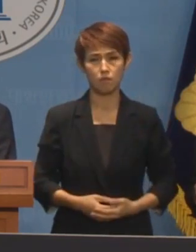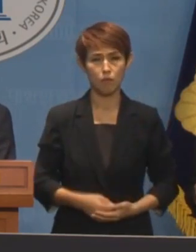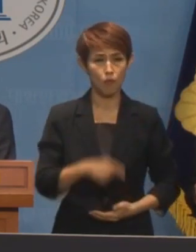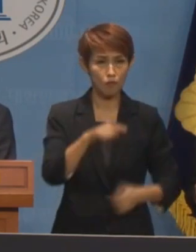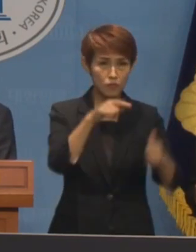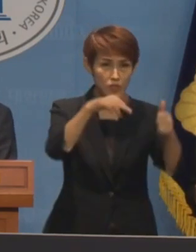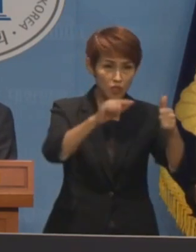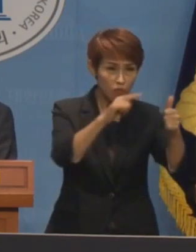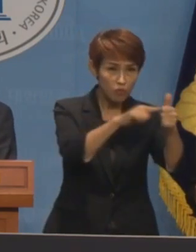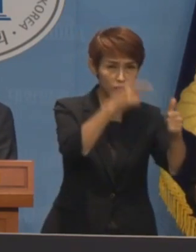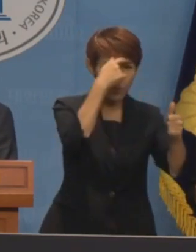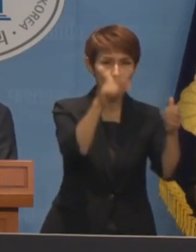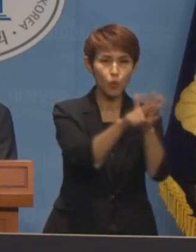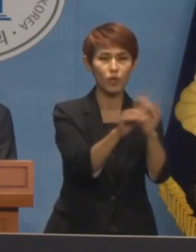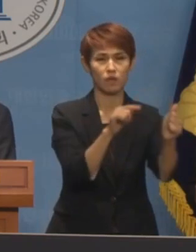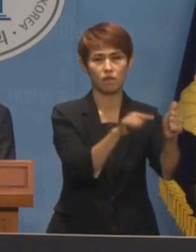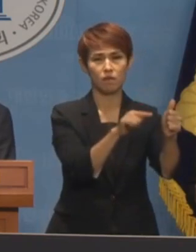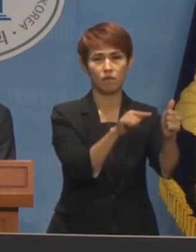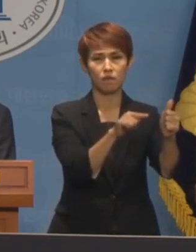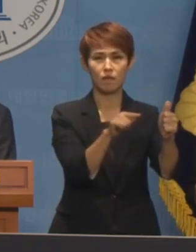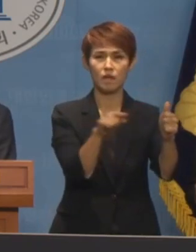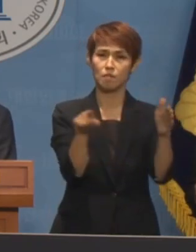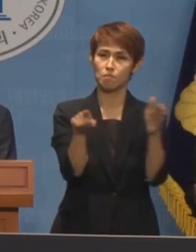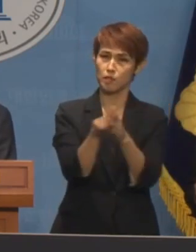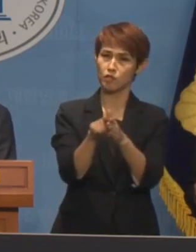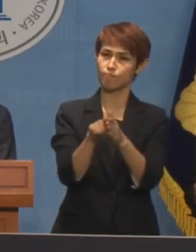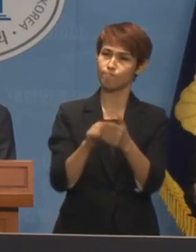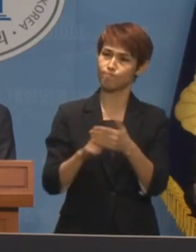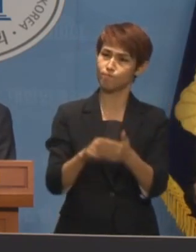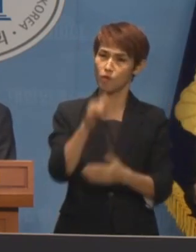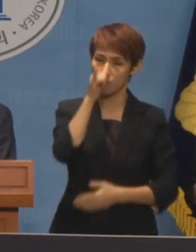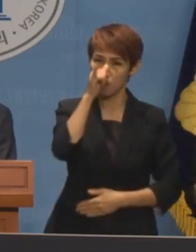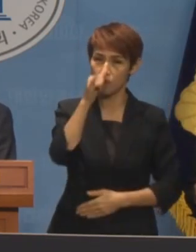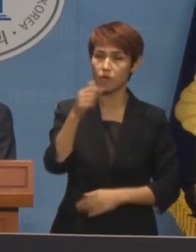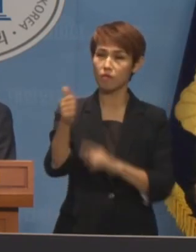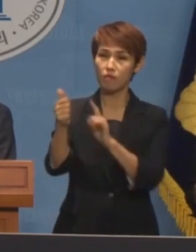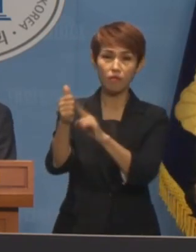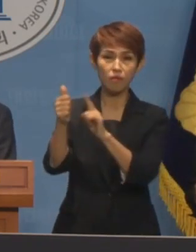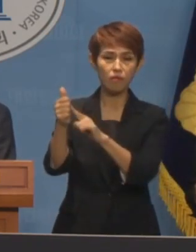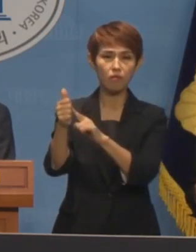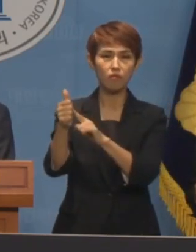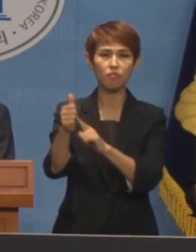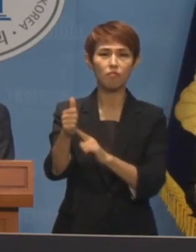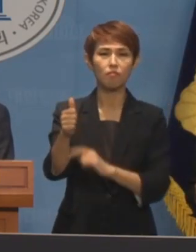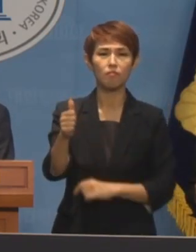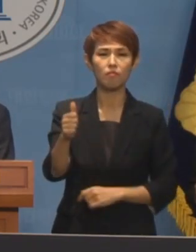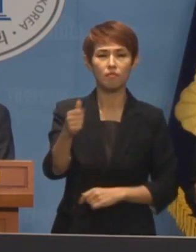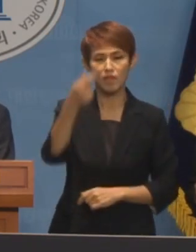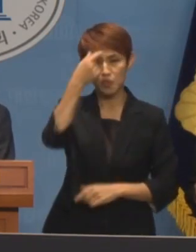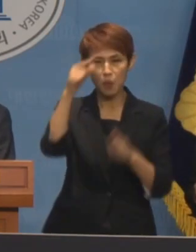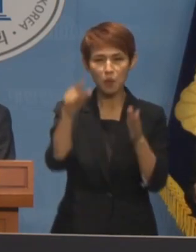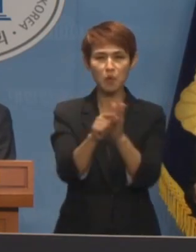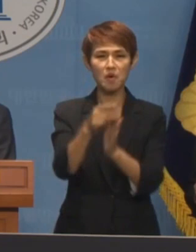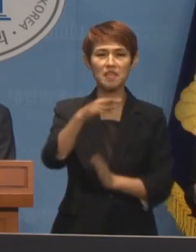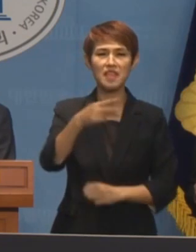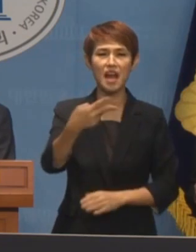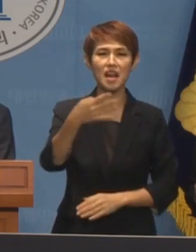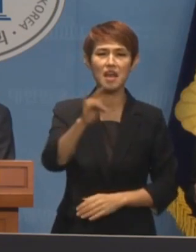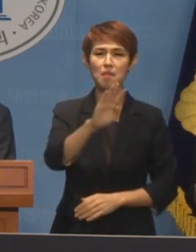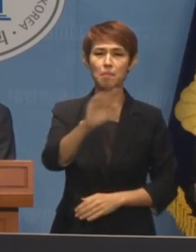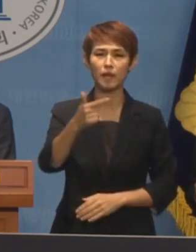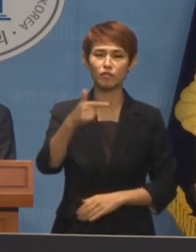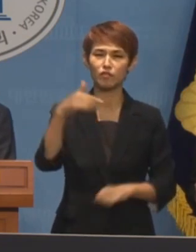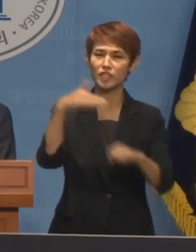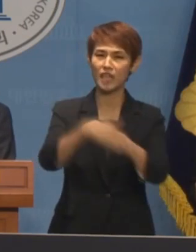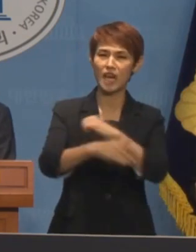기독교인이라는 사람이 믿음에 대한 소신이 뚜렷한 기독교인 후보자에게 보수 기독교 탈레반주의자라고 말했으니